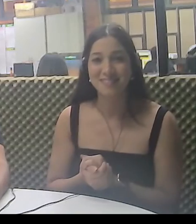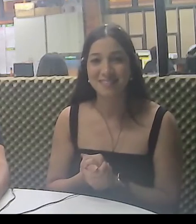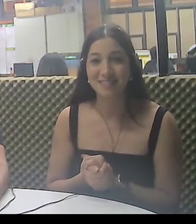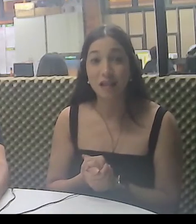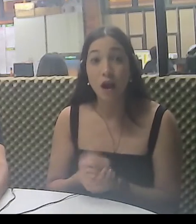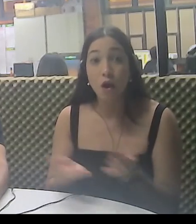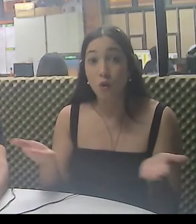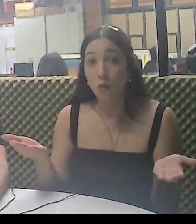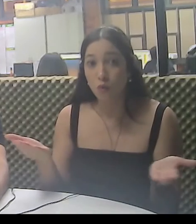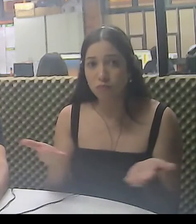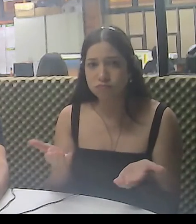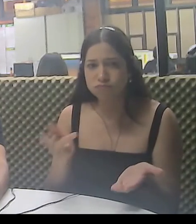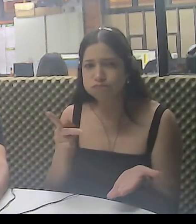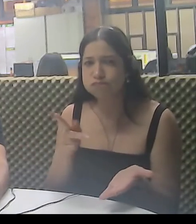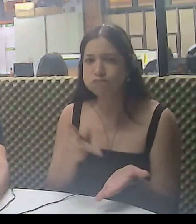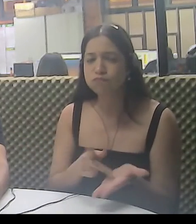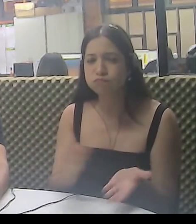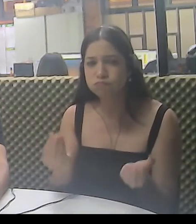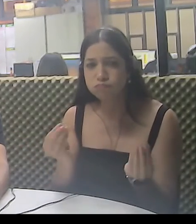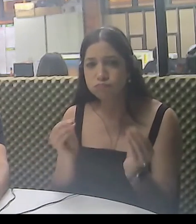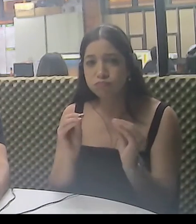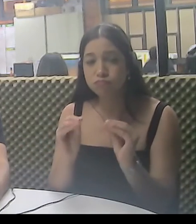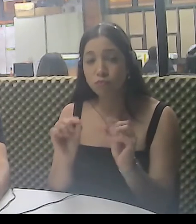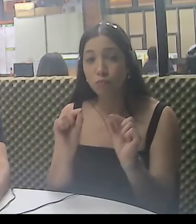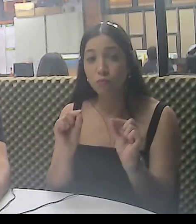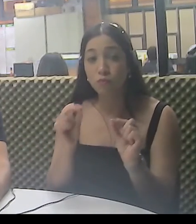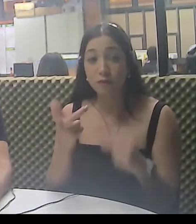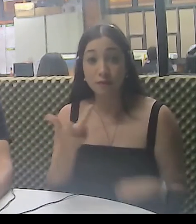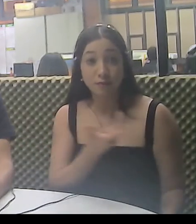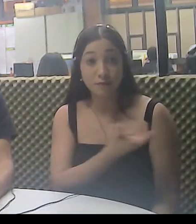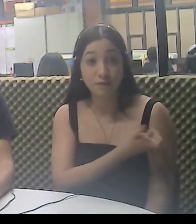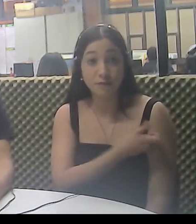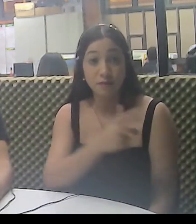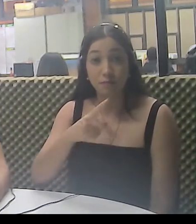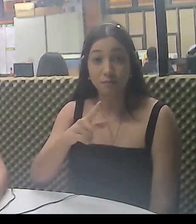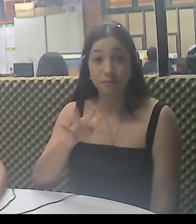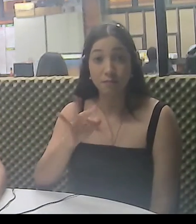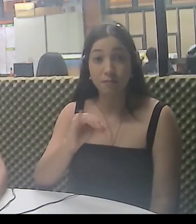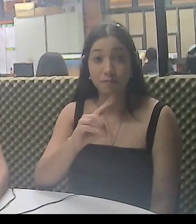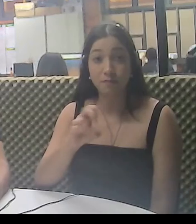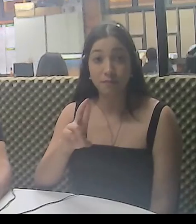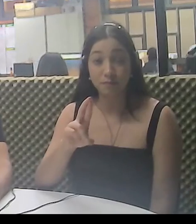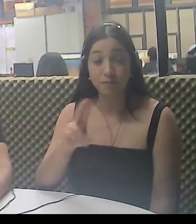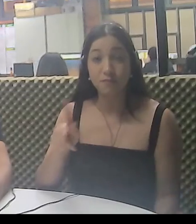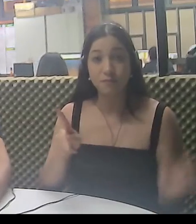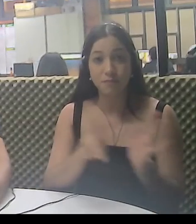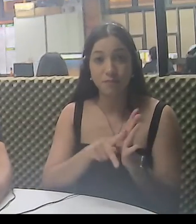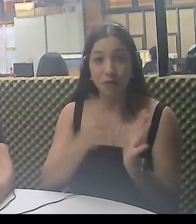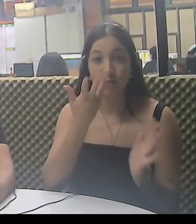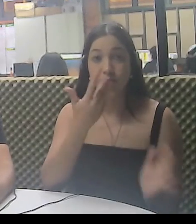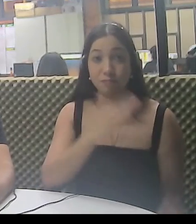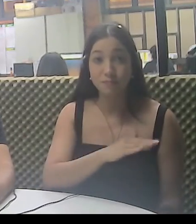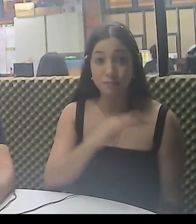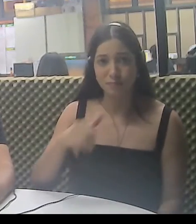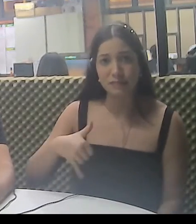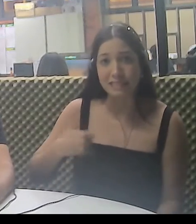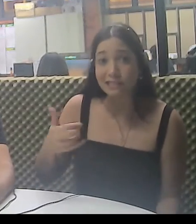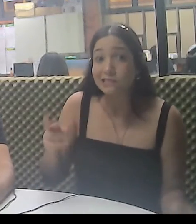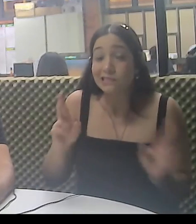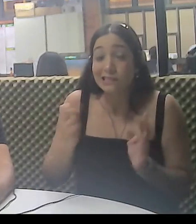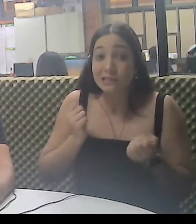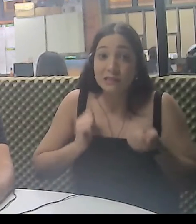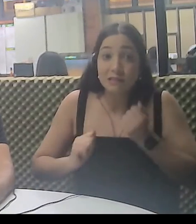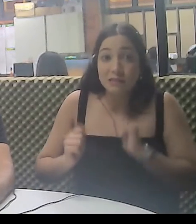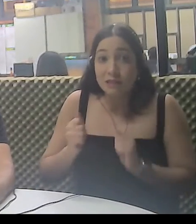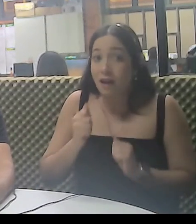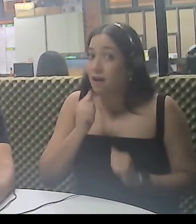nós temos realmente a implantação da vacina da Pfizer pediátrica, né? Uma vacina tão esperada para uma faixa etária que ainda